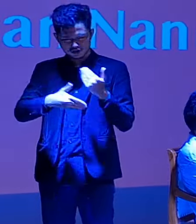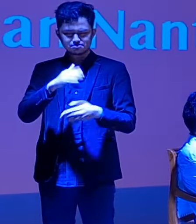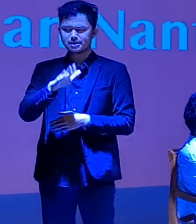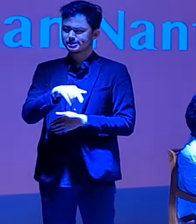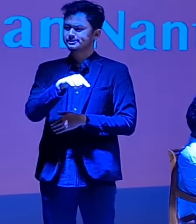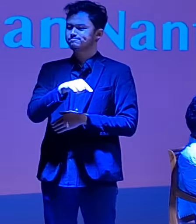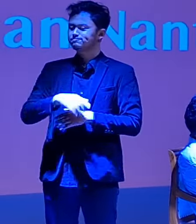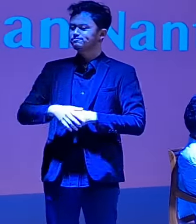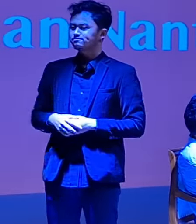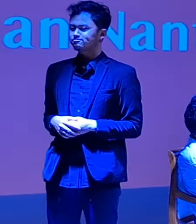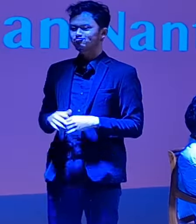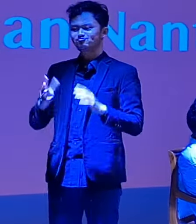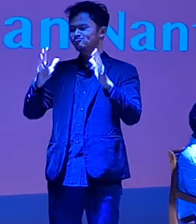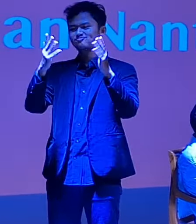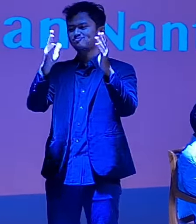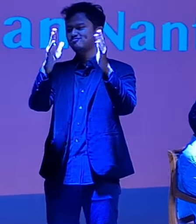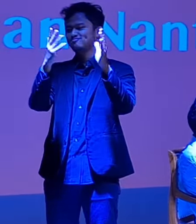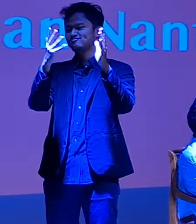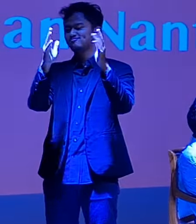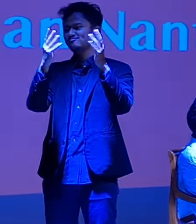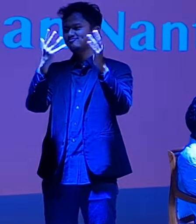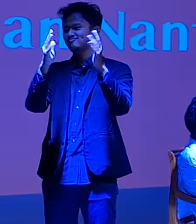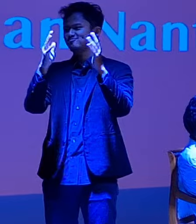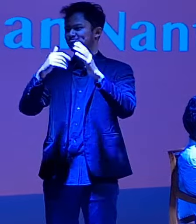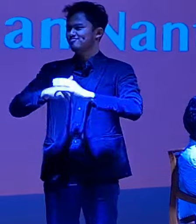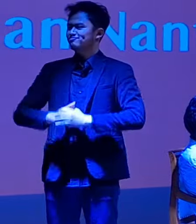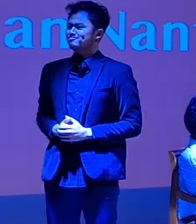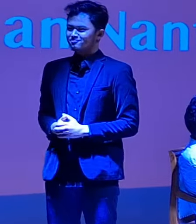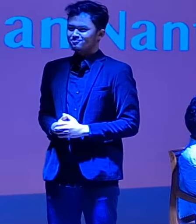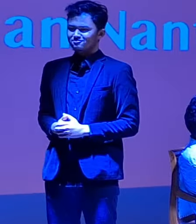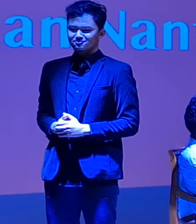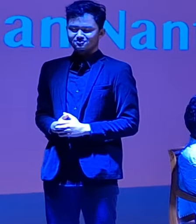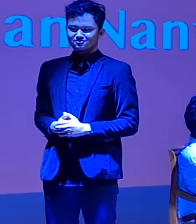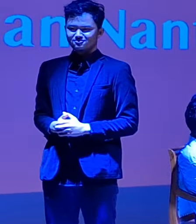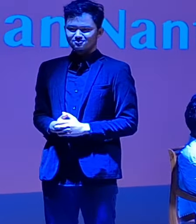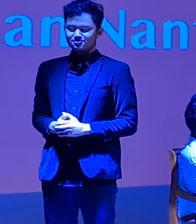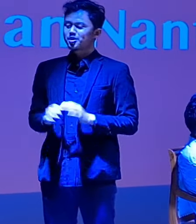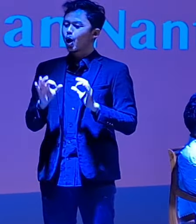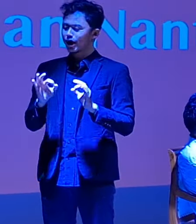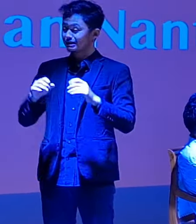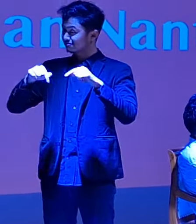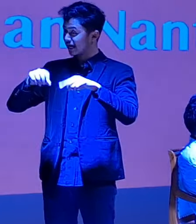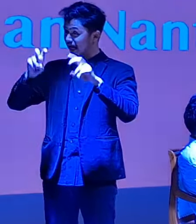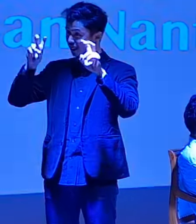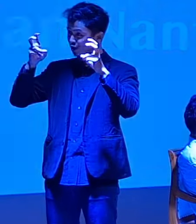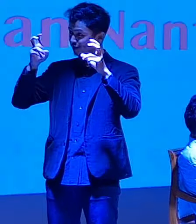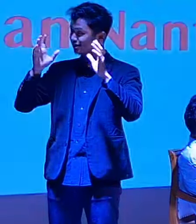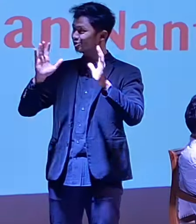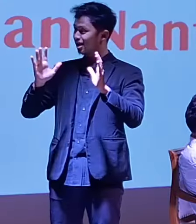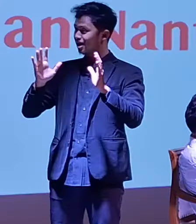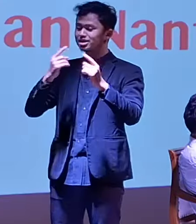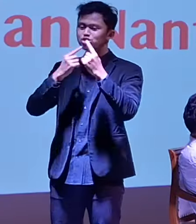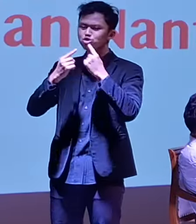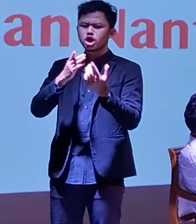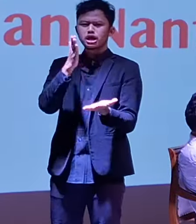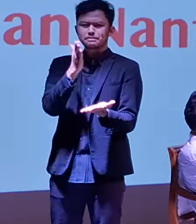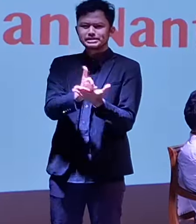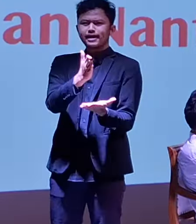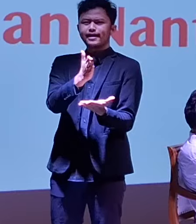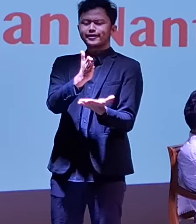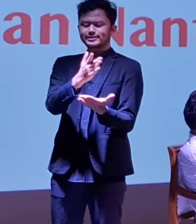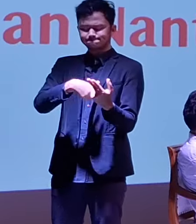Kayaknya perlu tepuk tangan ini dengan anak-anak. Iya. Mas, kita agak bergeser sedikit, tadi kan bicara polisi